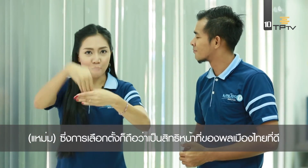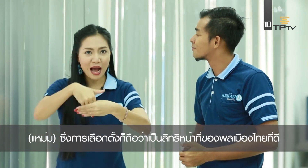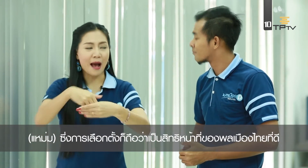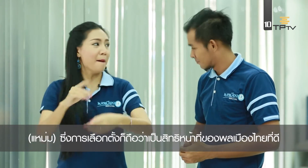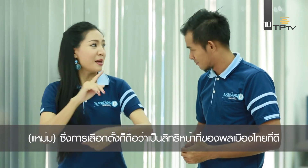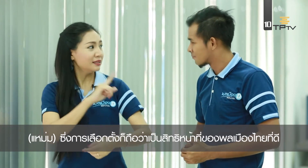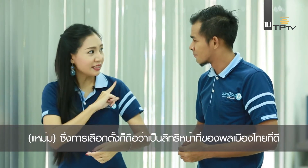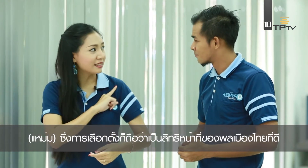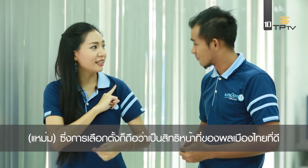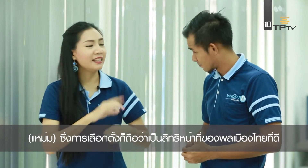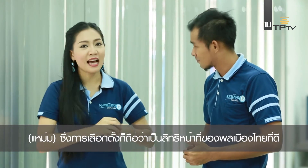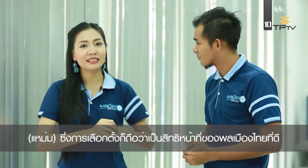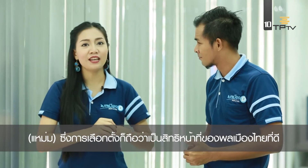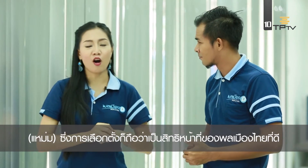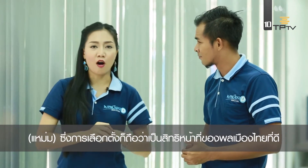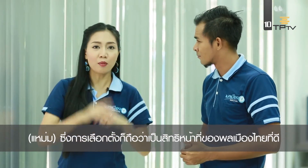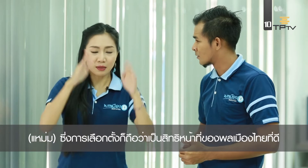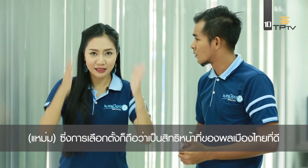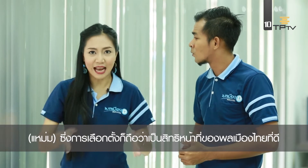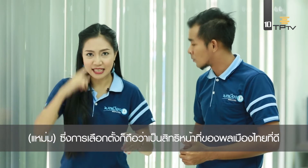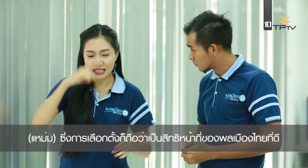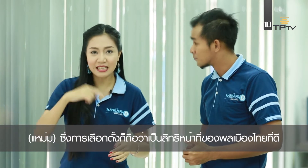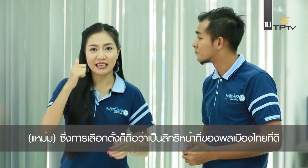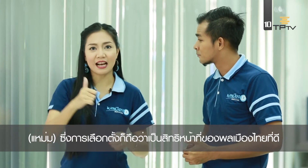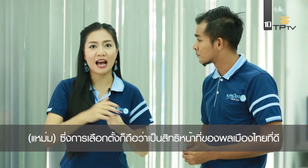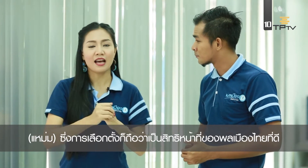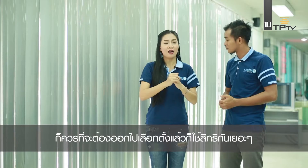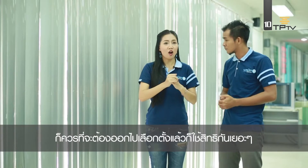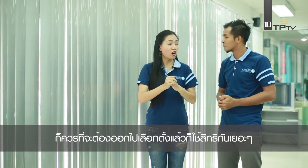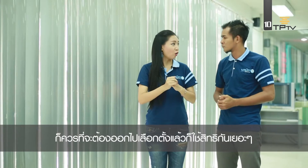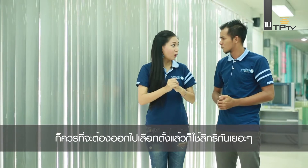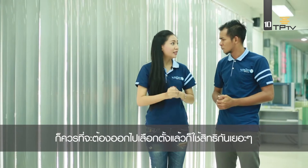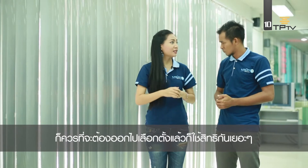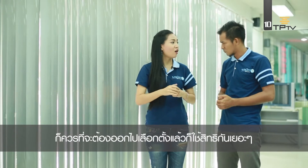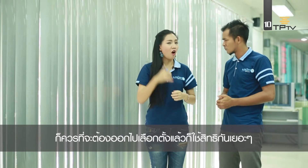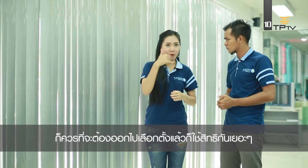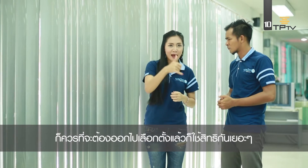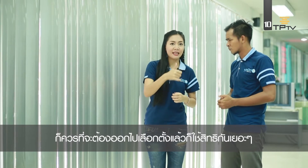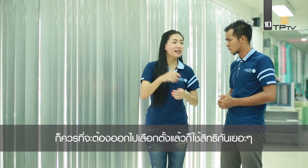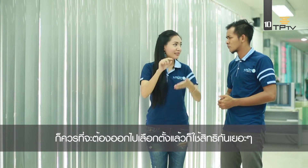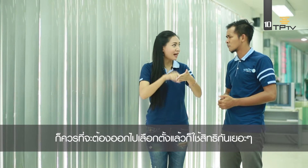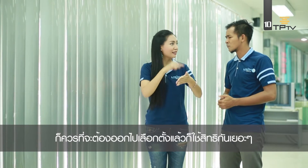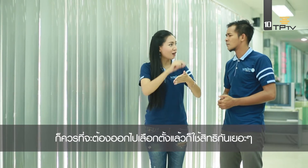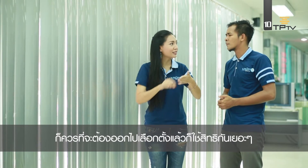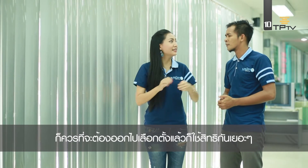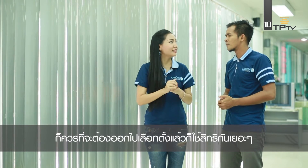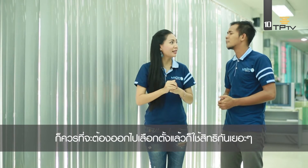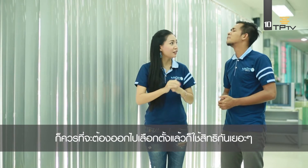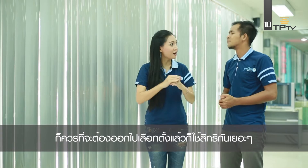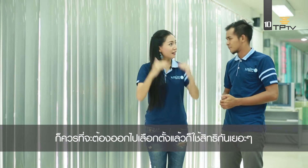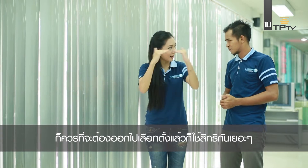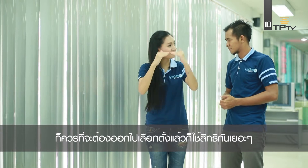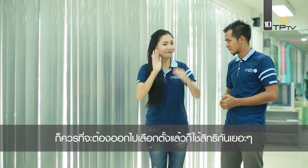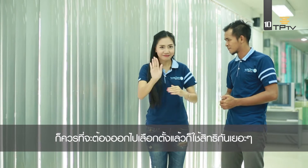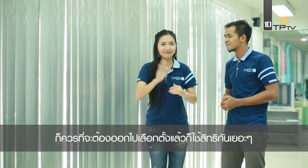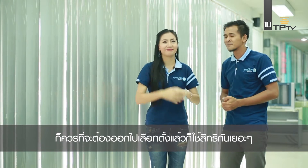ก็ถือว่าเป็นสิทธิหน้าที่ของพลเมืองไทยที่ดีนะคะก็ควรที่จะต้องออกไปเลือกตั้งแล้วก็ใช้สิทธิ์กันเ